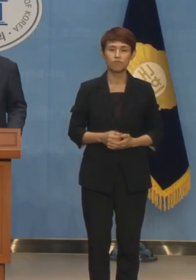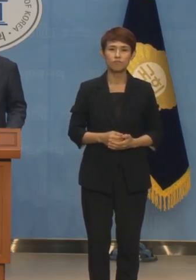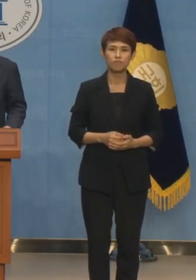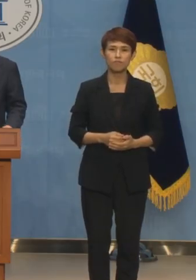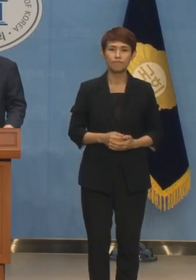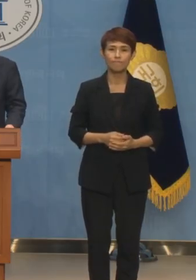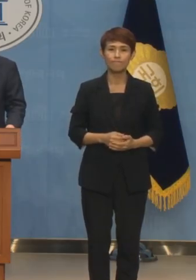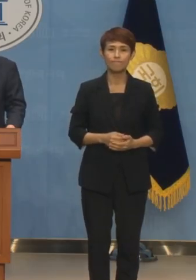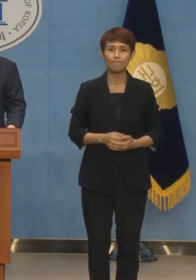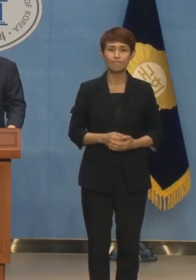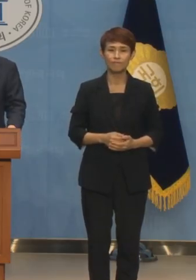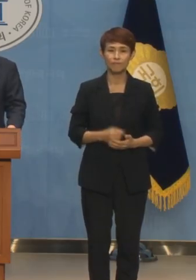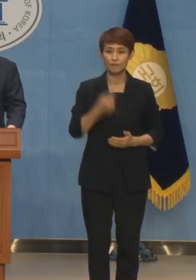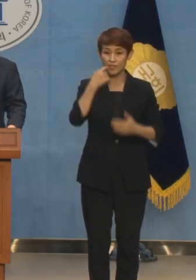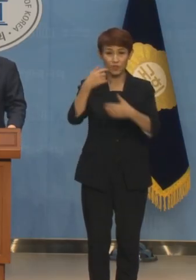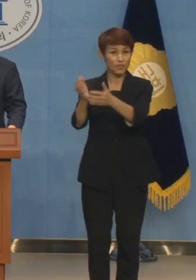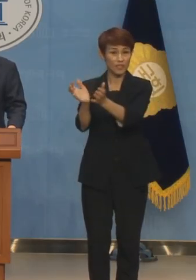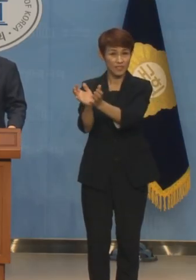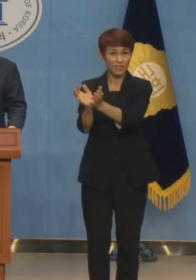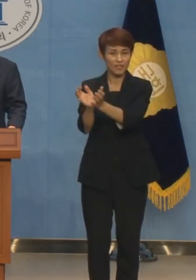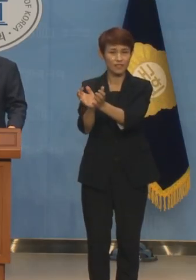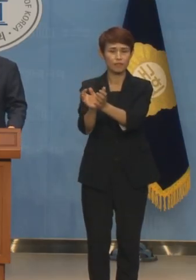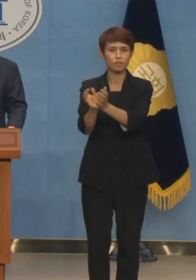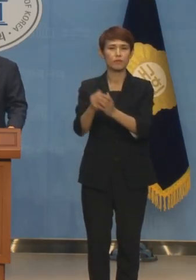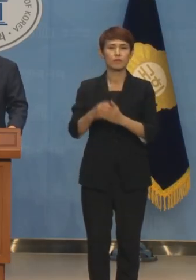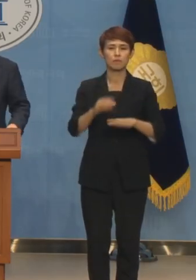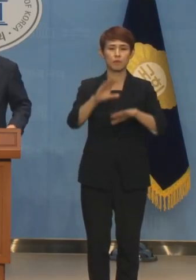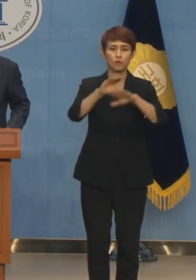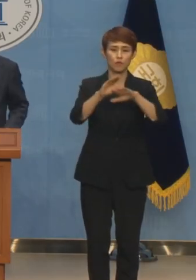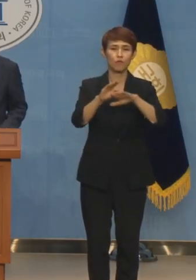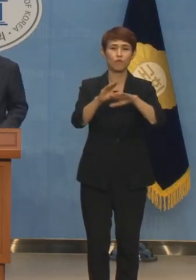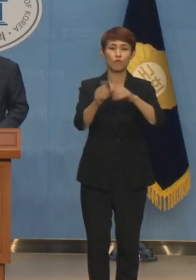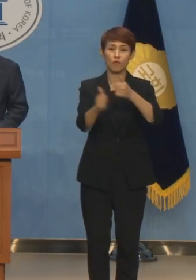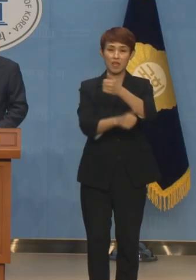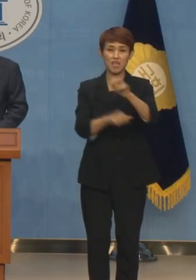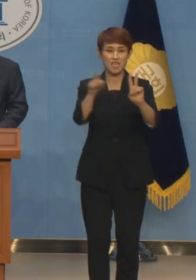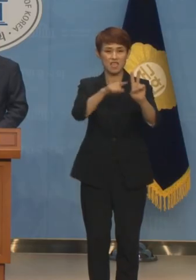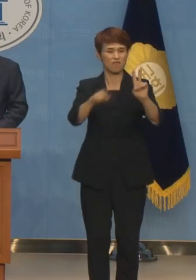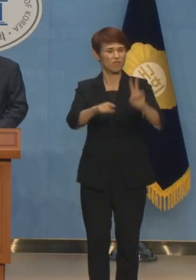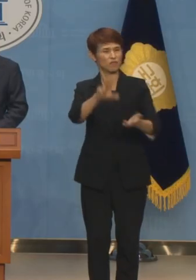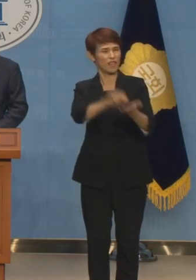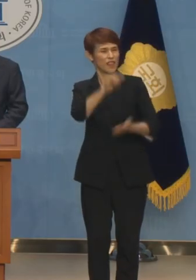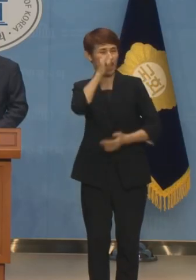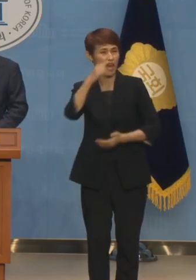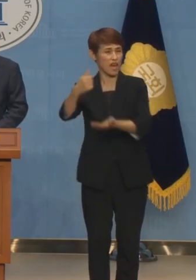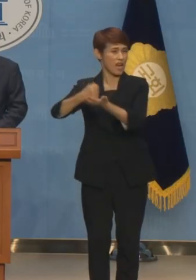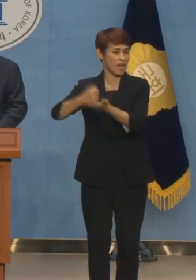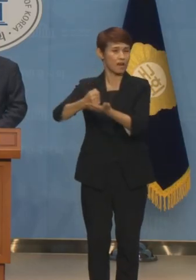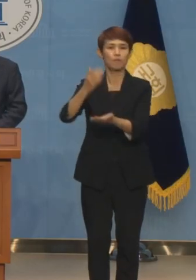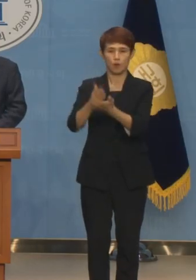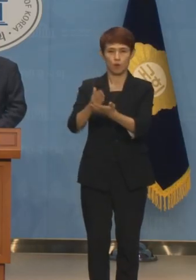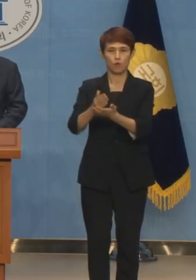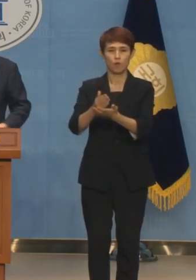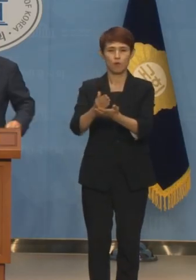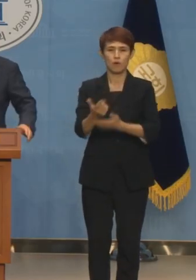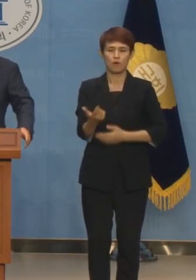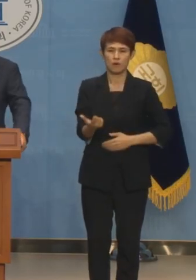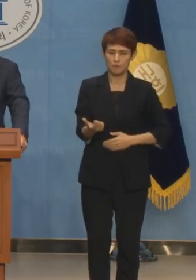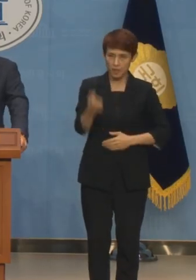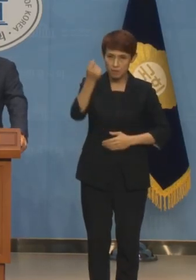격입니다. 민주당은 2인 체제를 비난만 하지 말고 국회 목 방통위원을